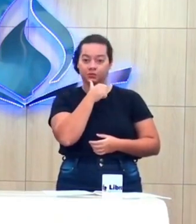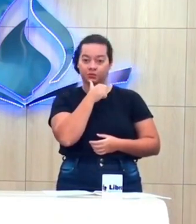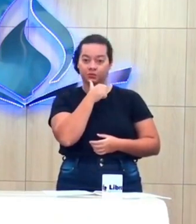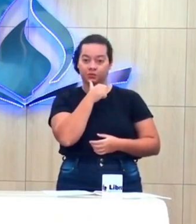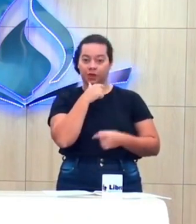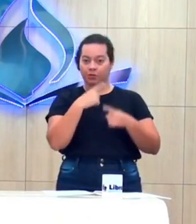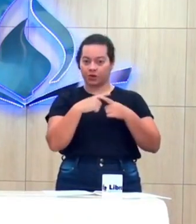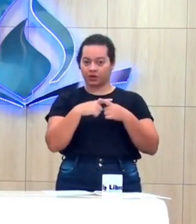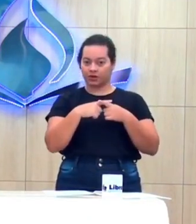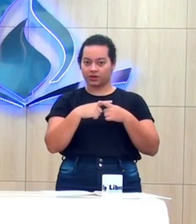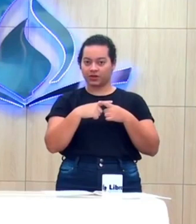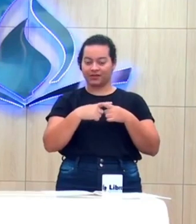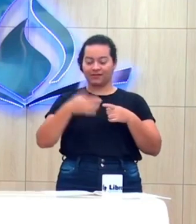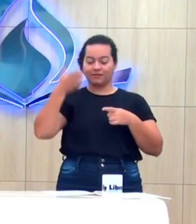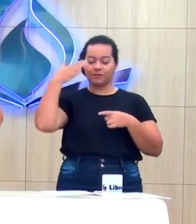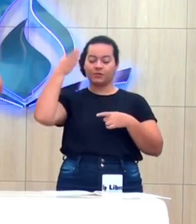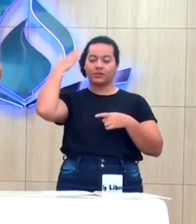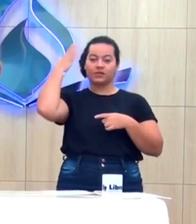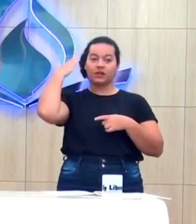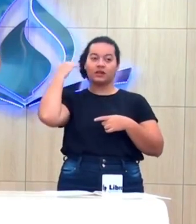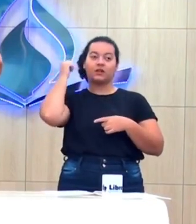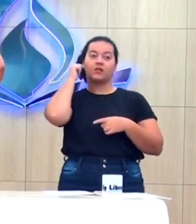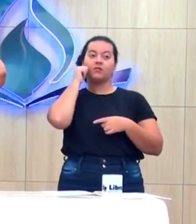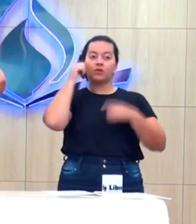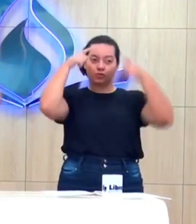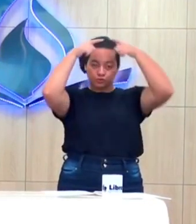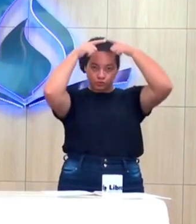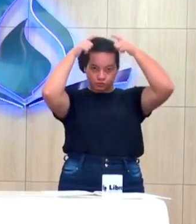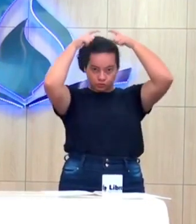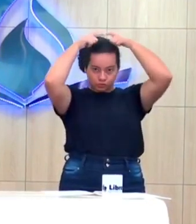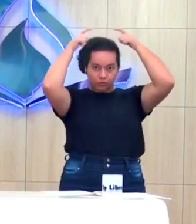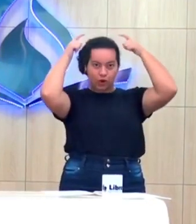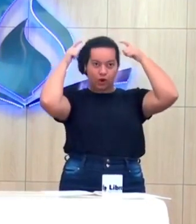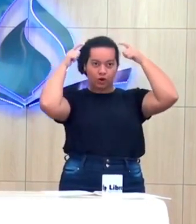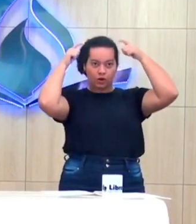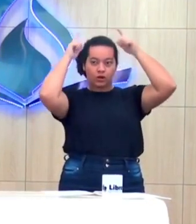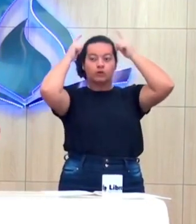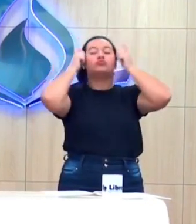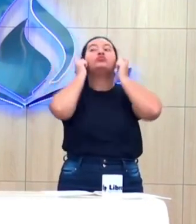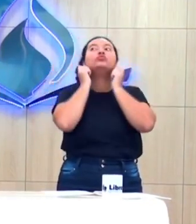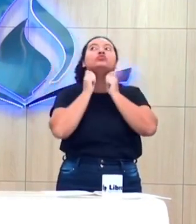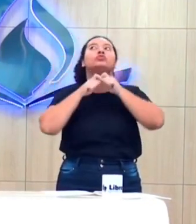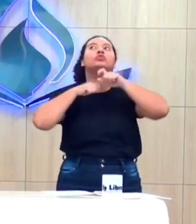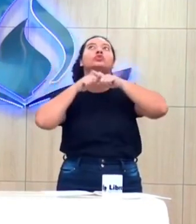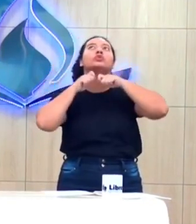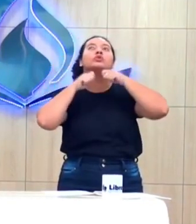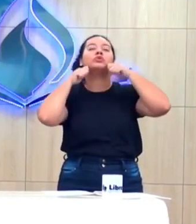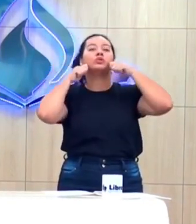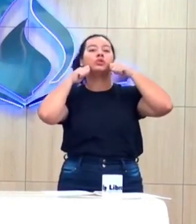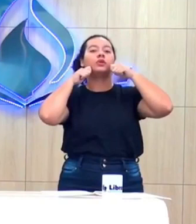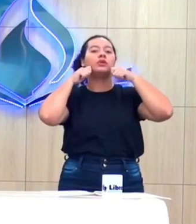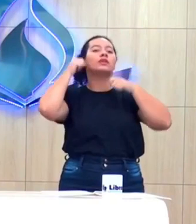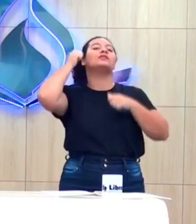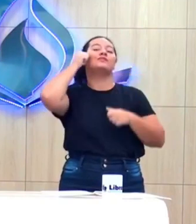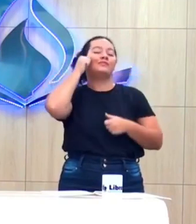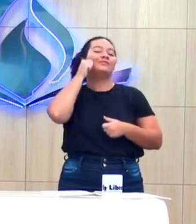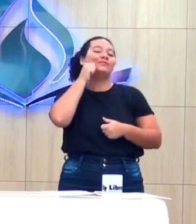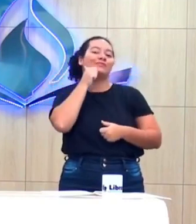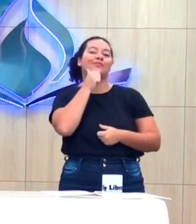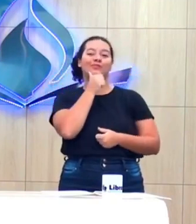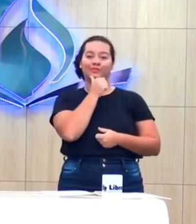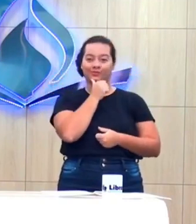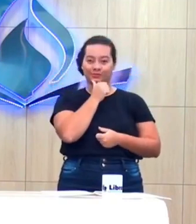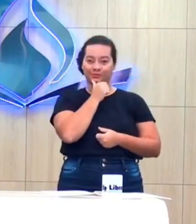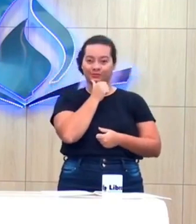Porque antigamente as mulheres usavam o chapéu, assim, não tinha que amarrar aqui. Por isso esse sinal para mulher.